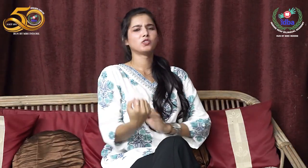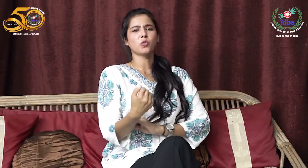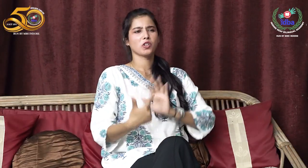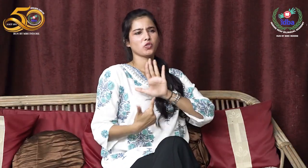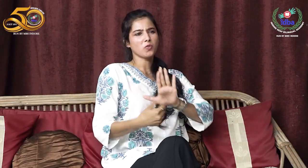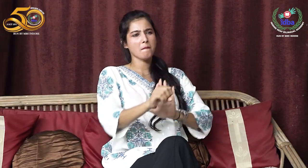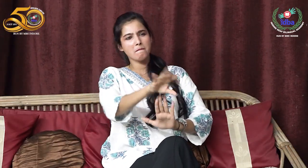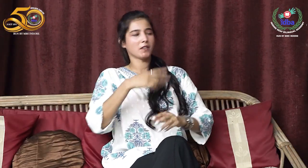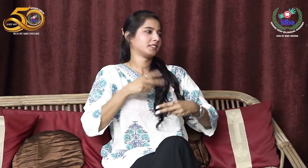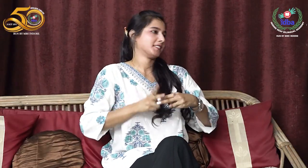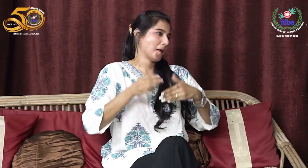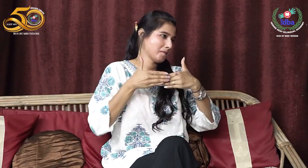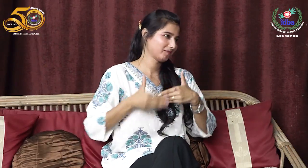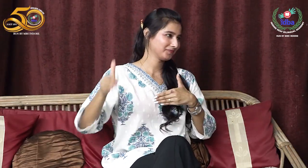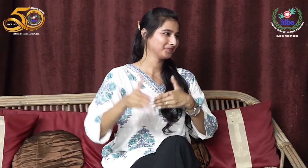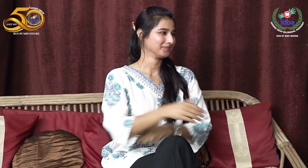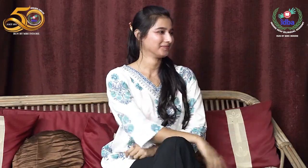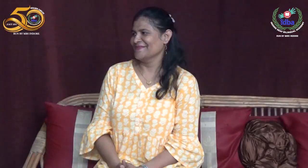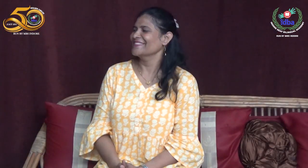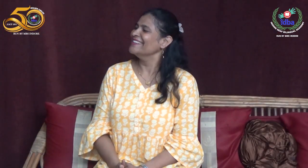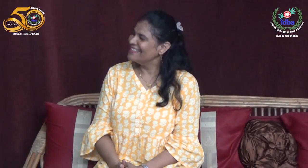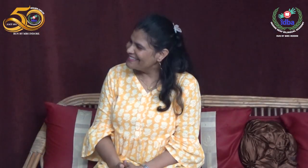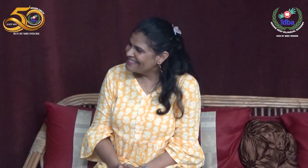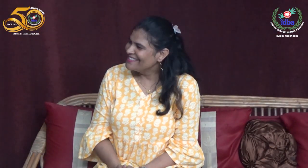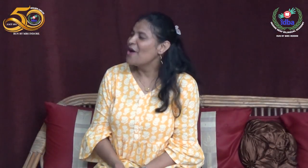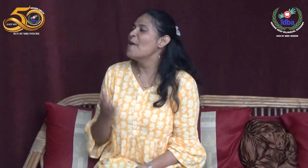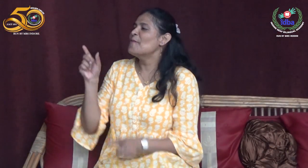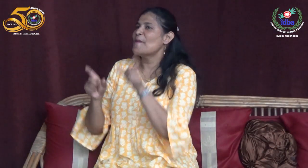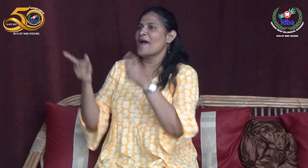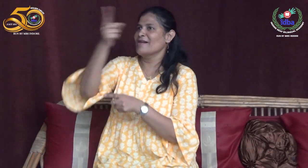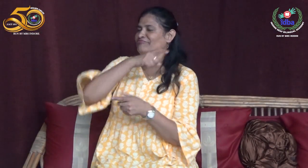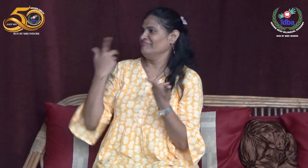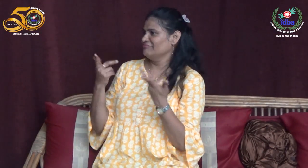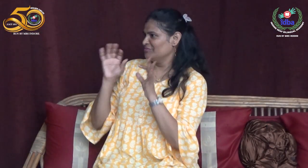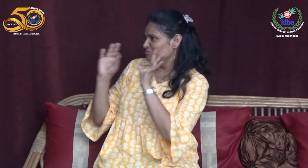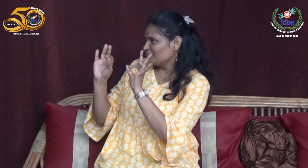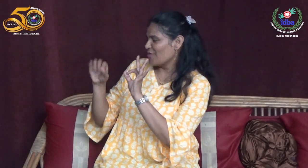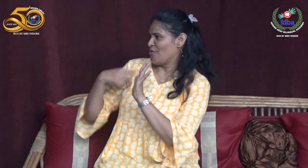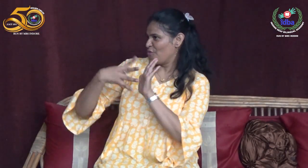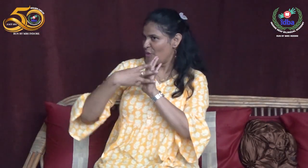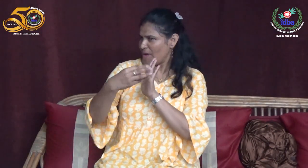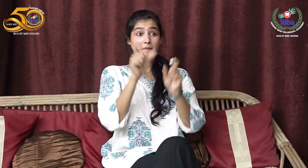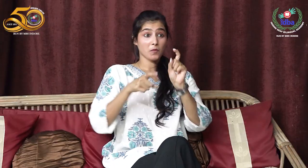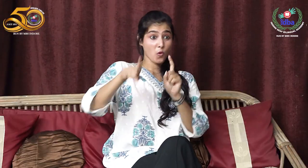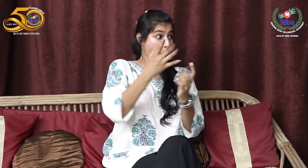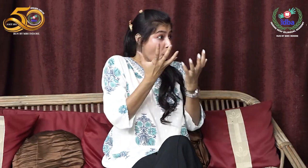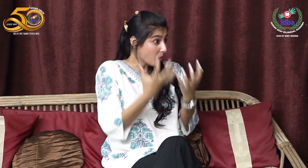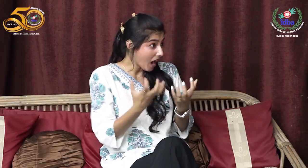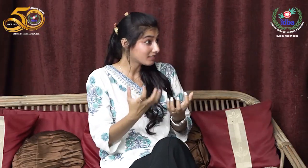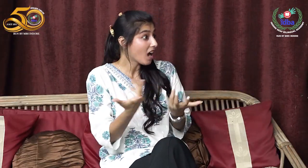चाहती हूँ, बट मेरी पर्सनल जो इच्छा है वो तो मैं कंटिन्यू करती हूँ मैं काम के साथ। हाँ, लोग आपको देखते हैं तो किसी